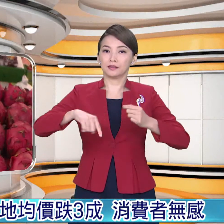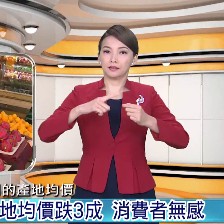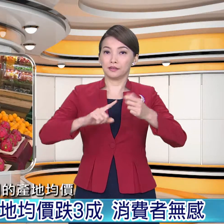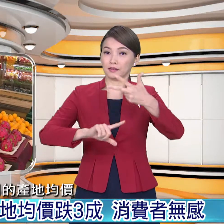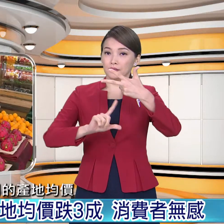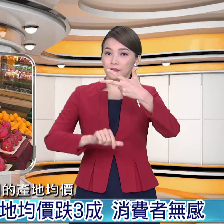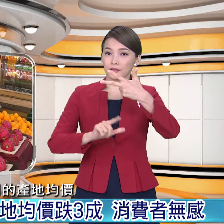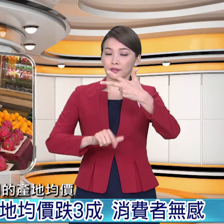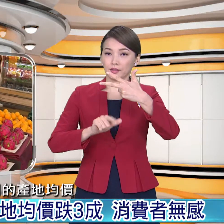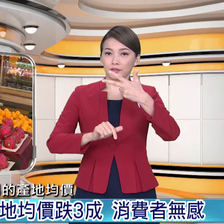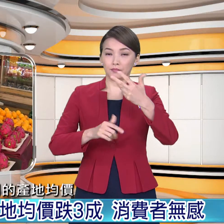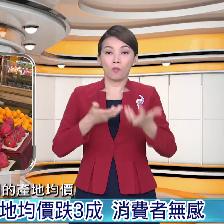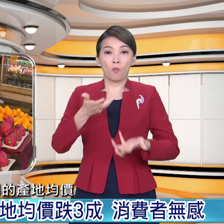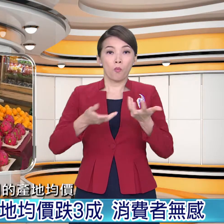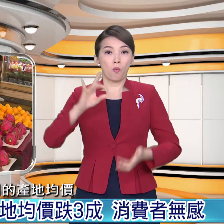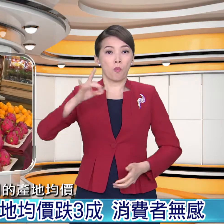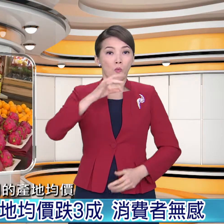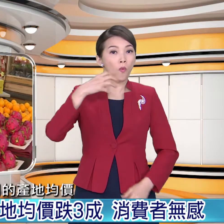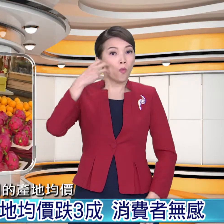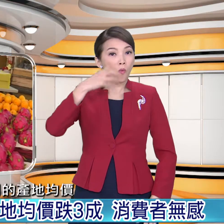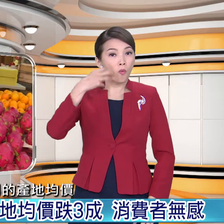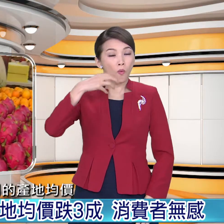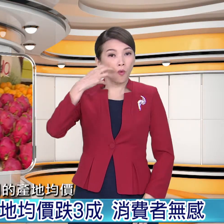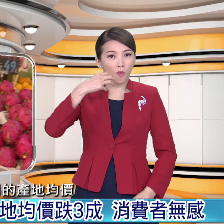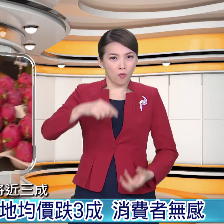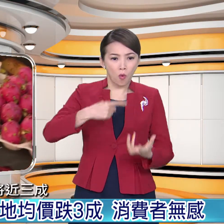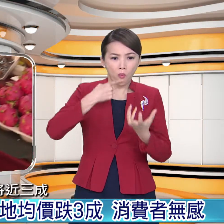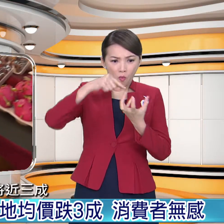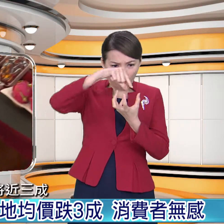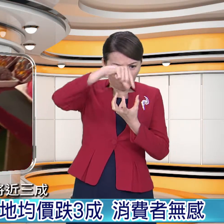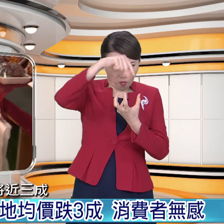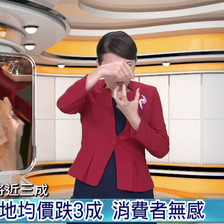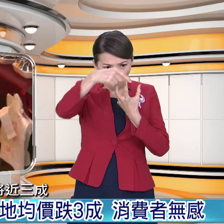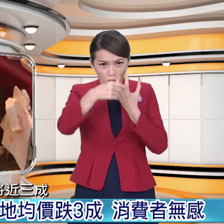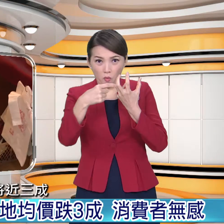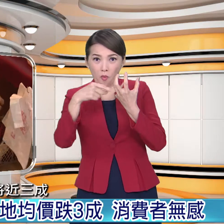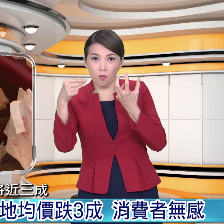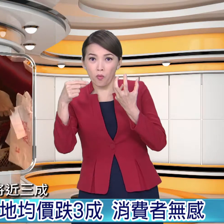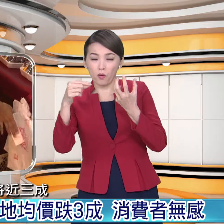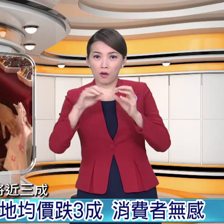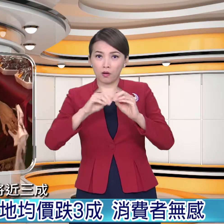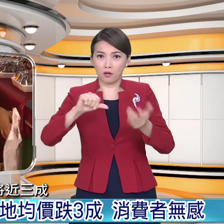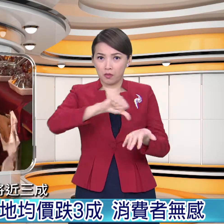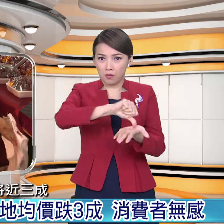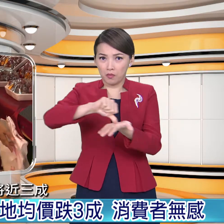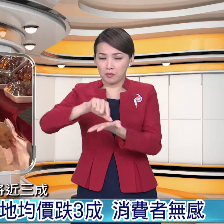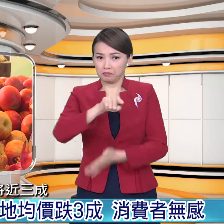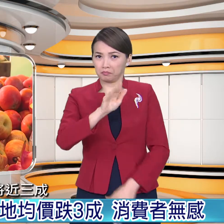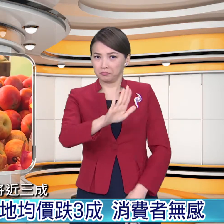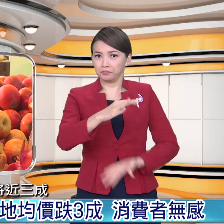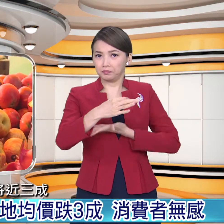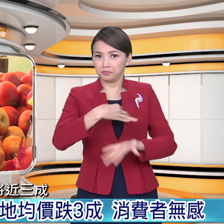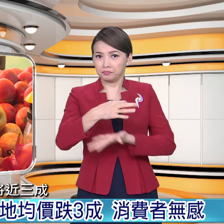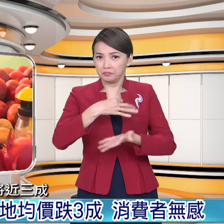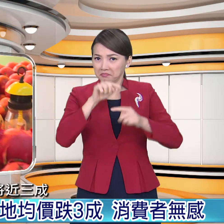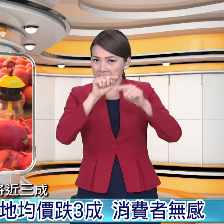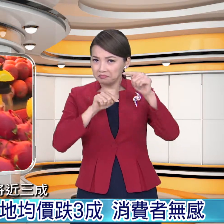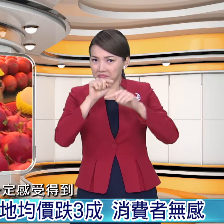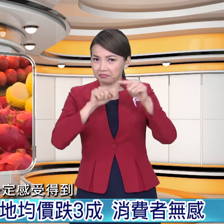火龙果今年七月的产地均价比起往年下滑了将近有三成，但是